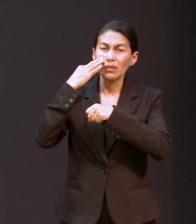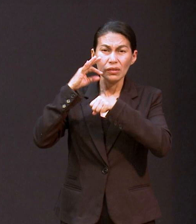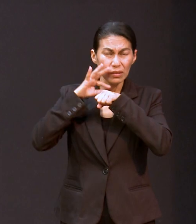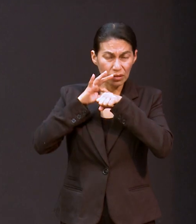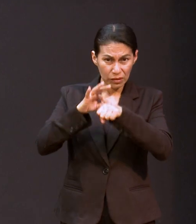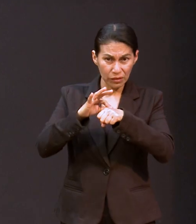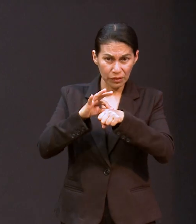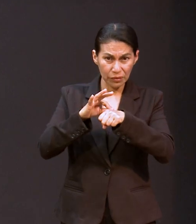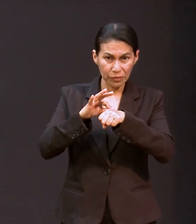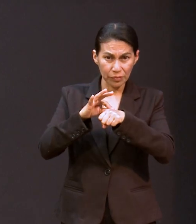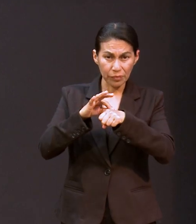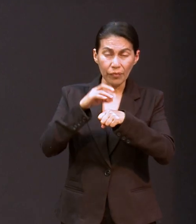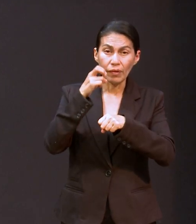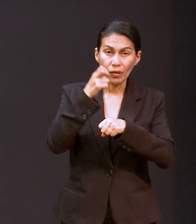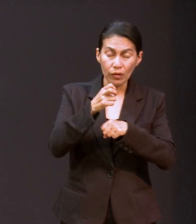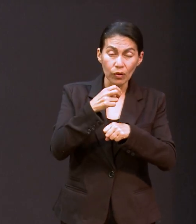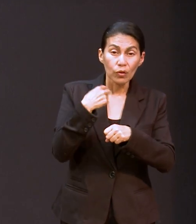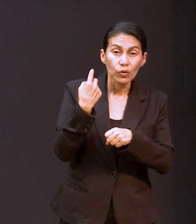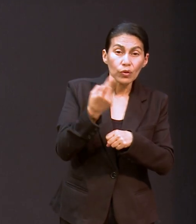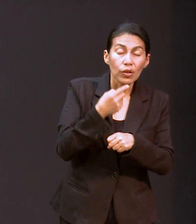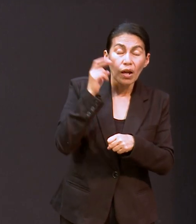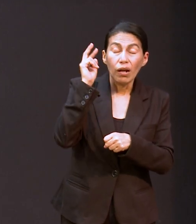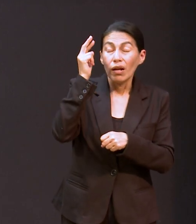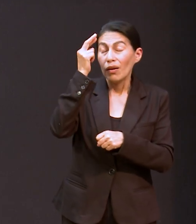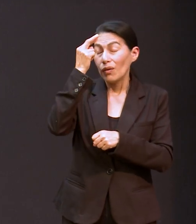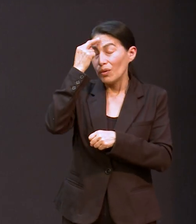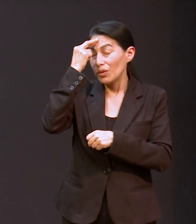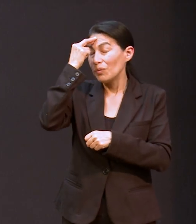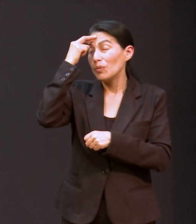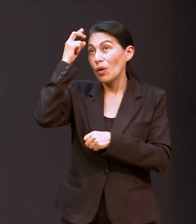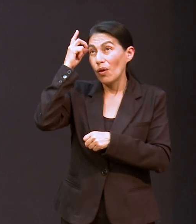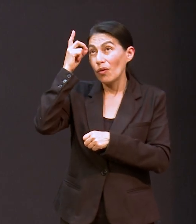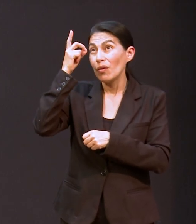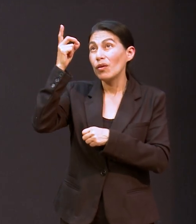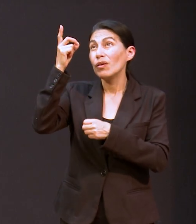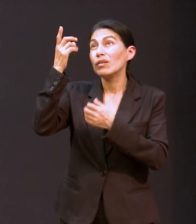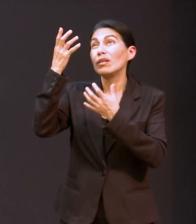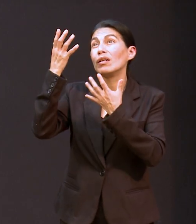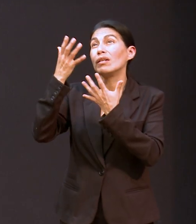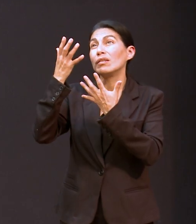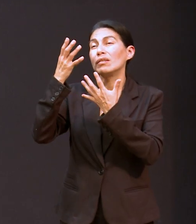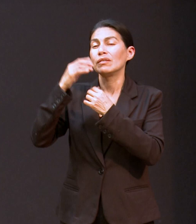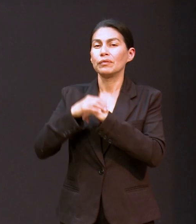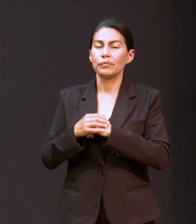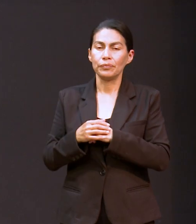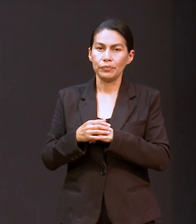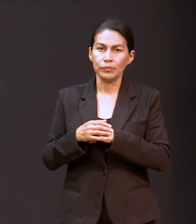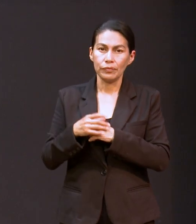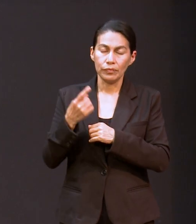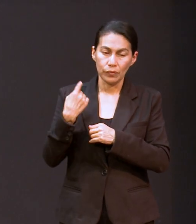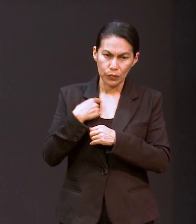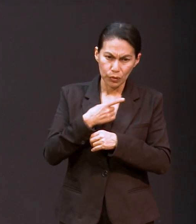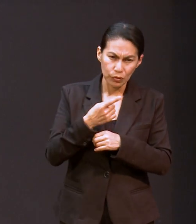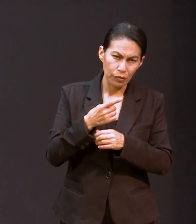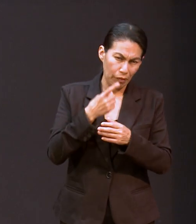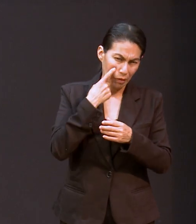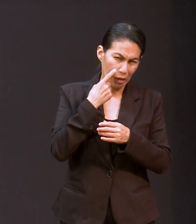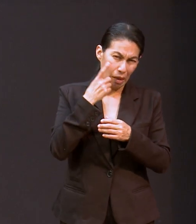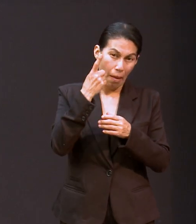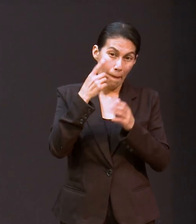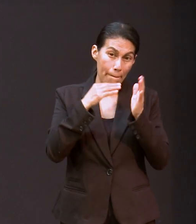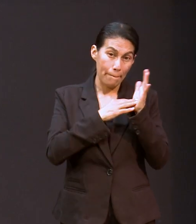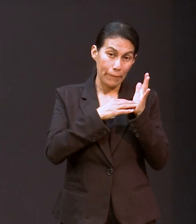que uno no se pueda experimentar no puede reconocer todo lo que Dios puede hacer por uno cuando uno ve